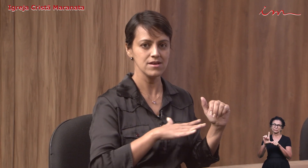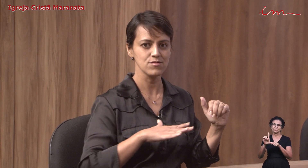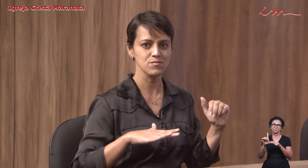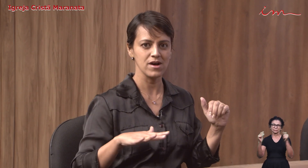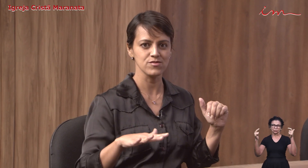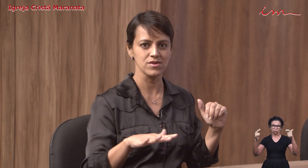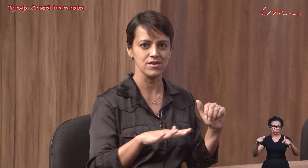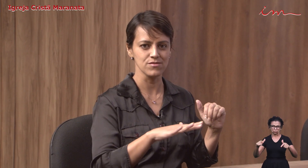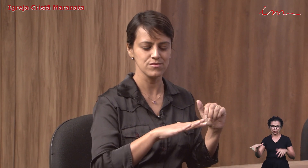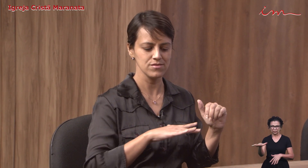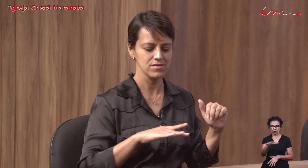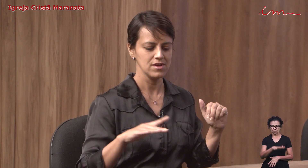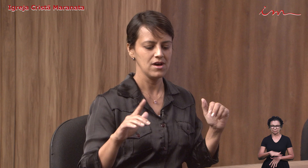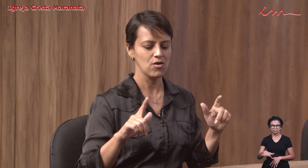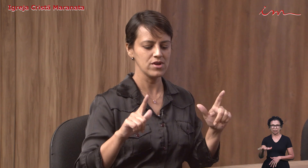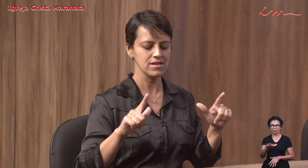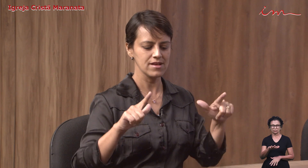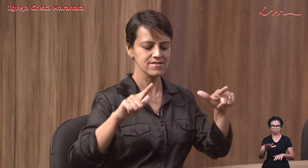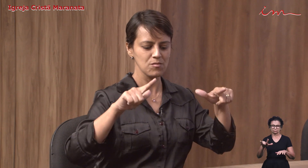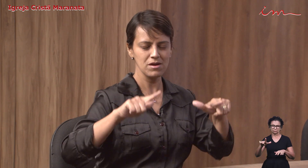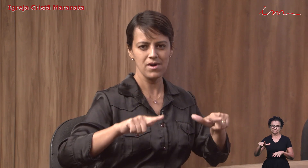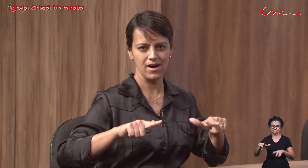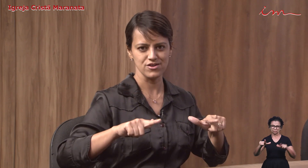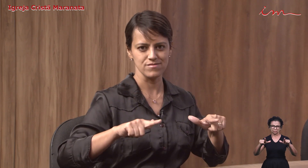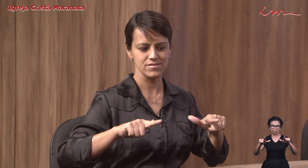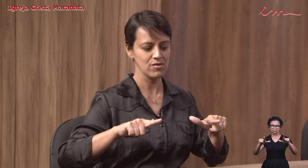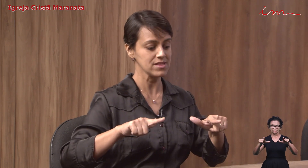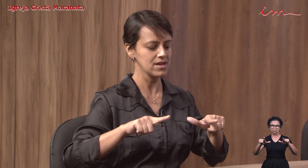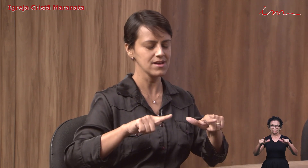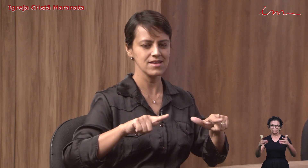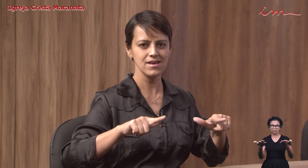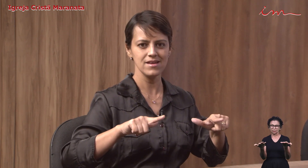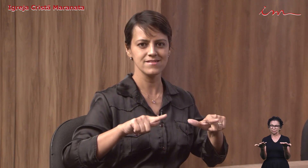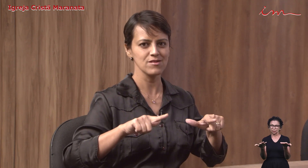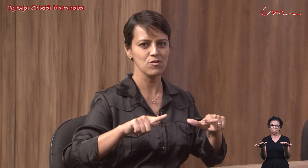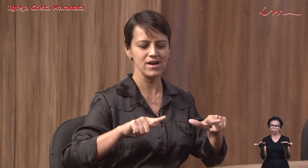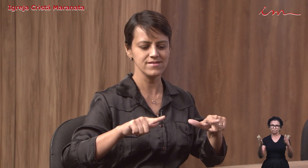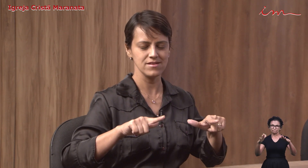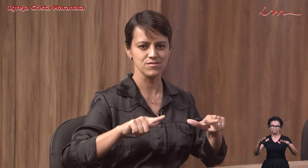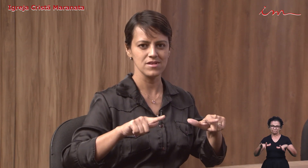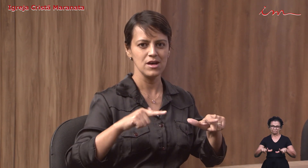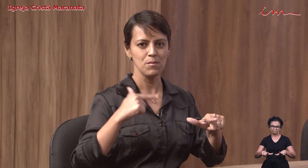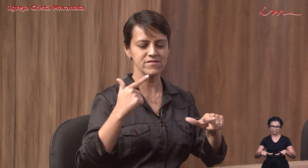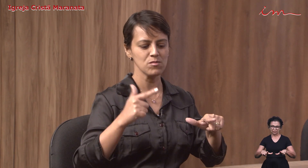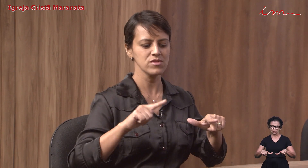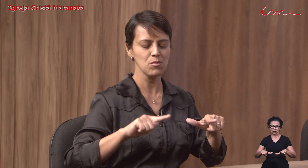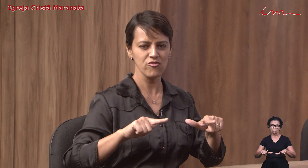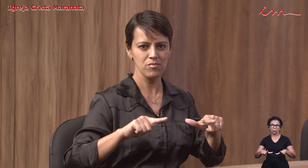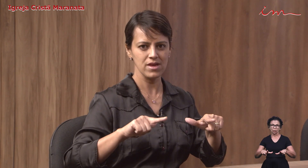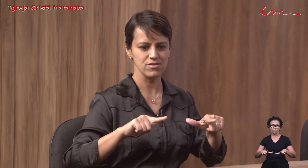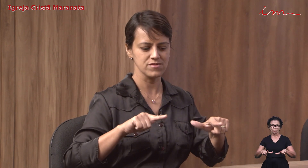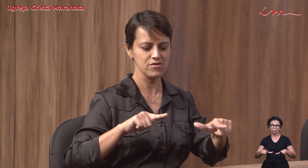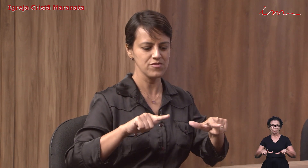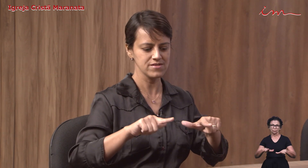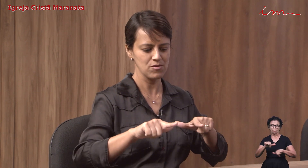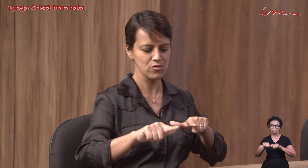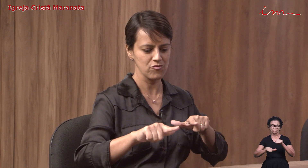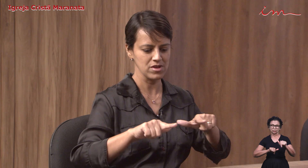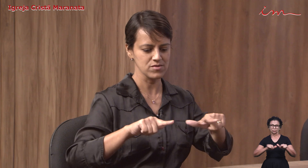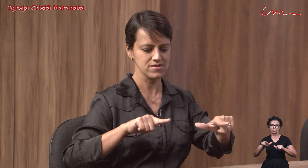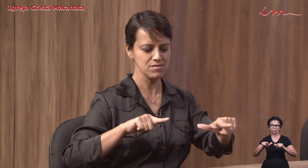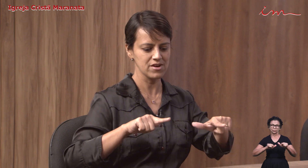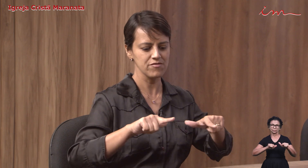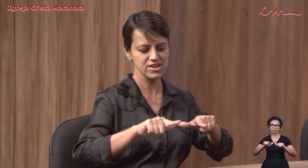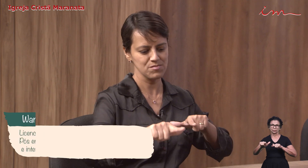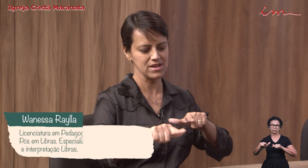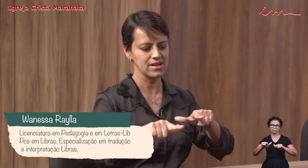ser aqui, no espaço neutro, orientação para baixo. Então, até aqui, eles estão iguaizinhos, mas vai mudar o movimento. Se eu fizer um